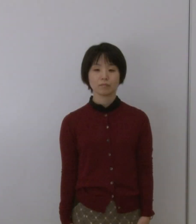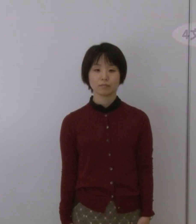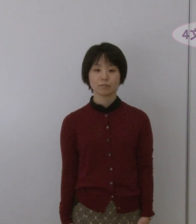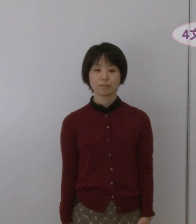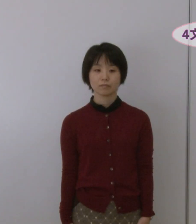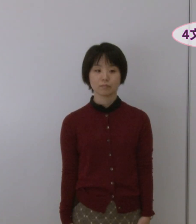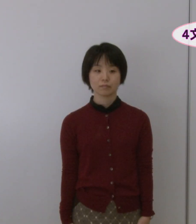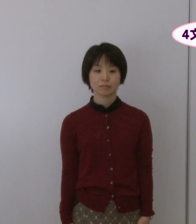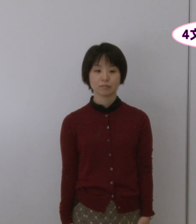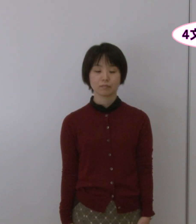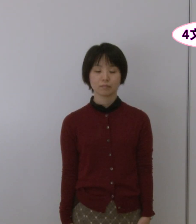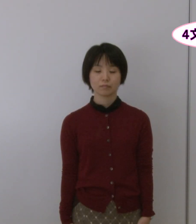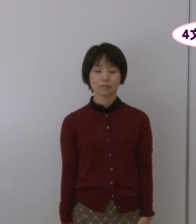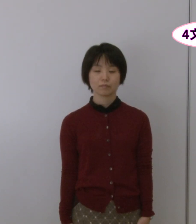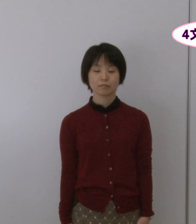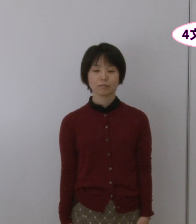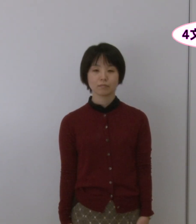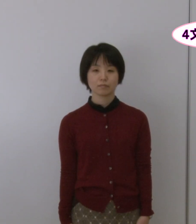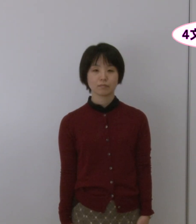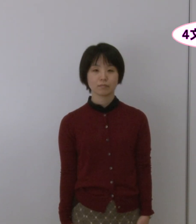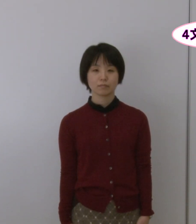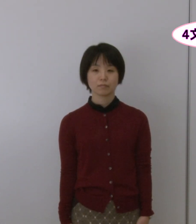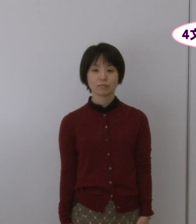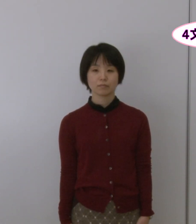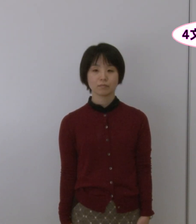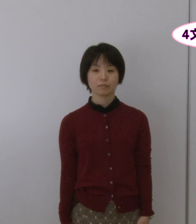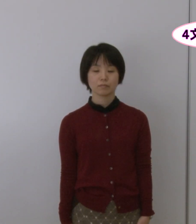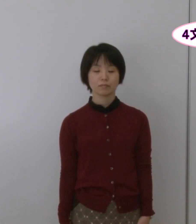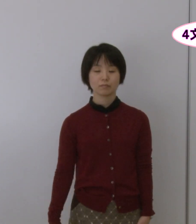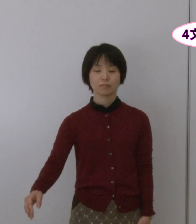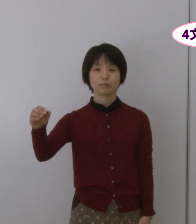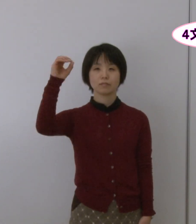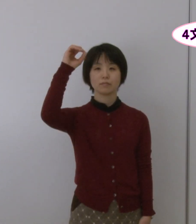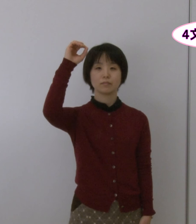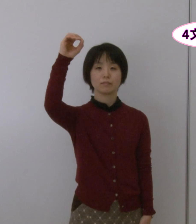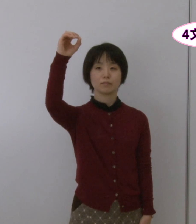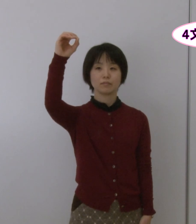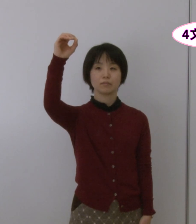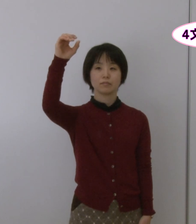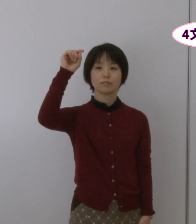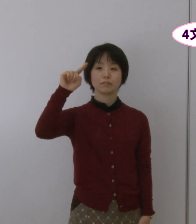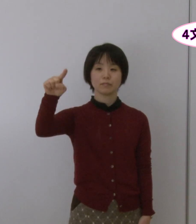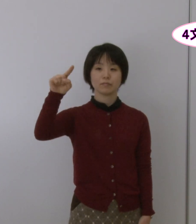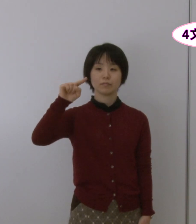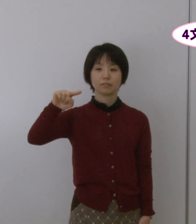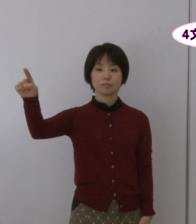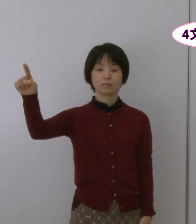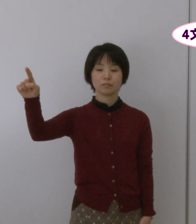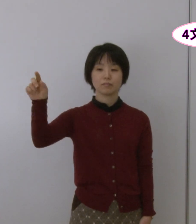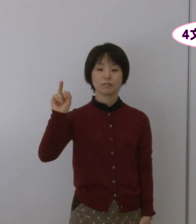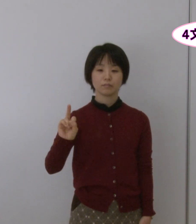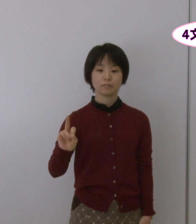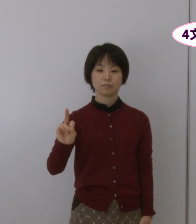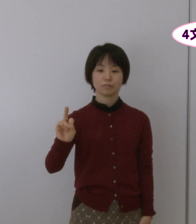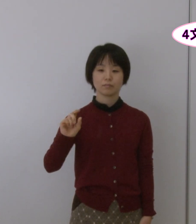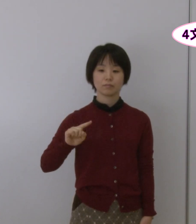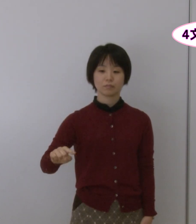続いて4文字の指文字です。おんせん